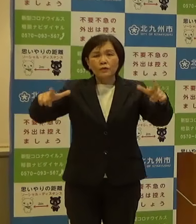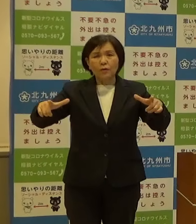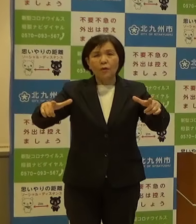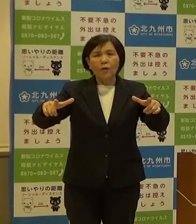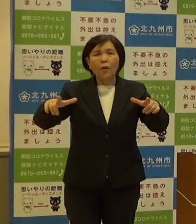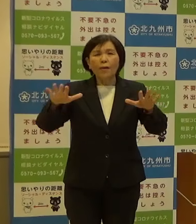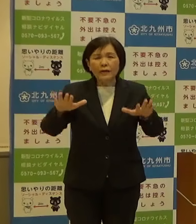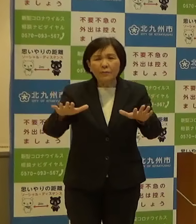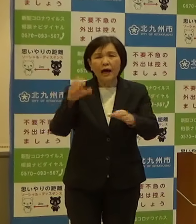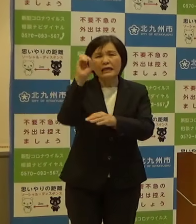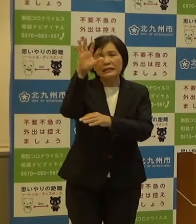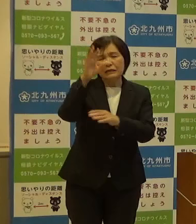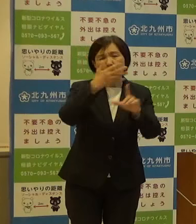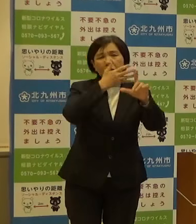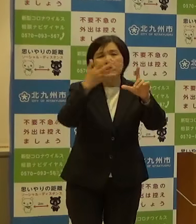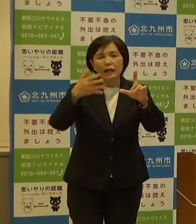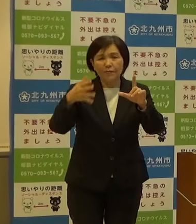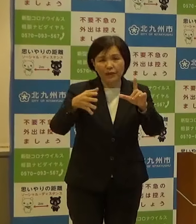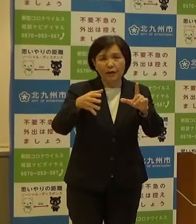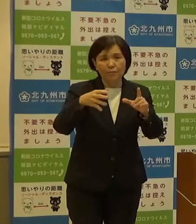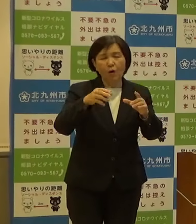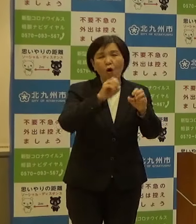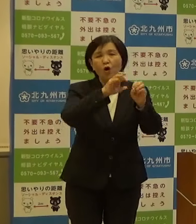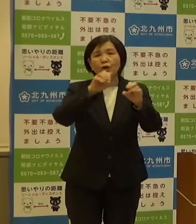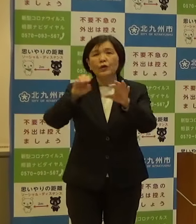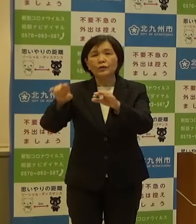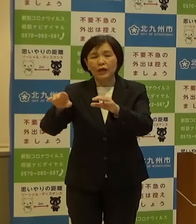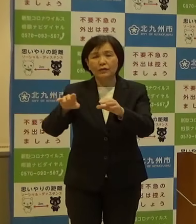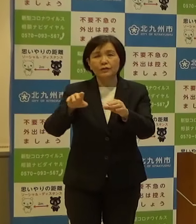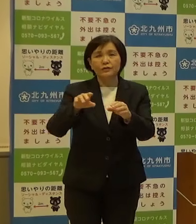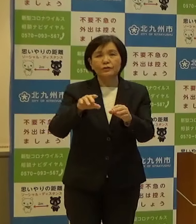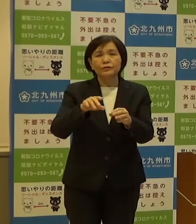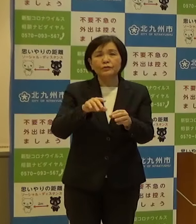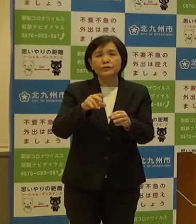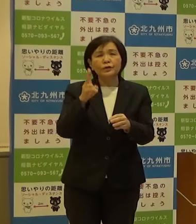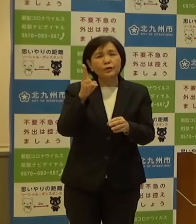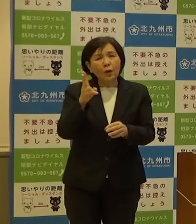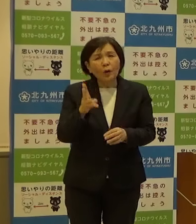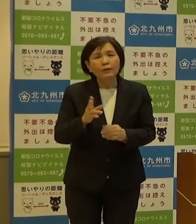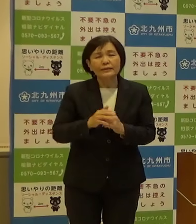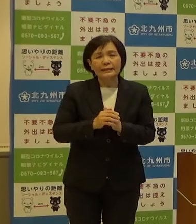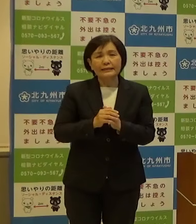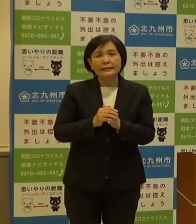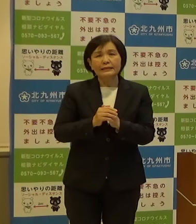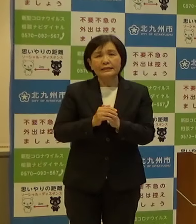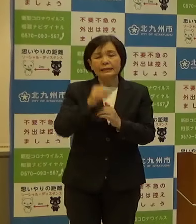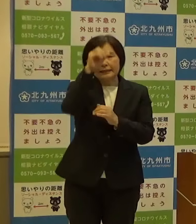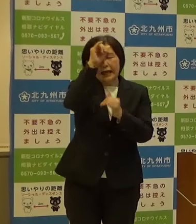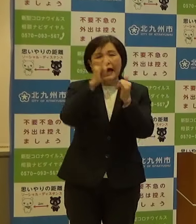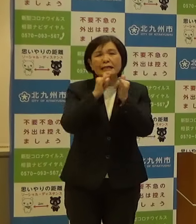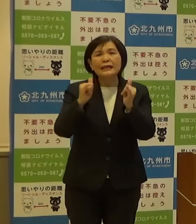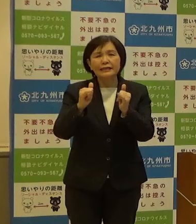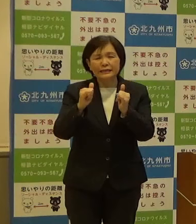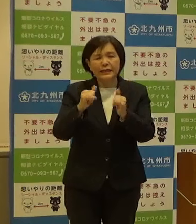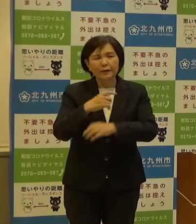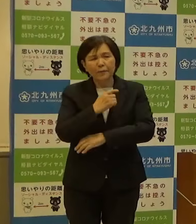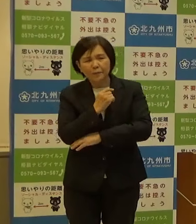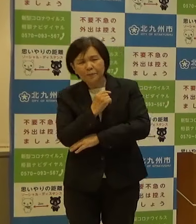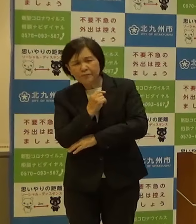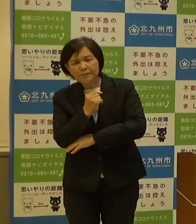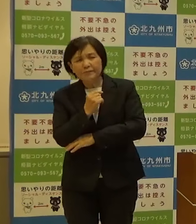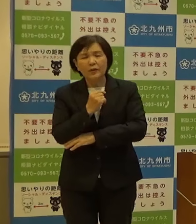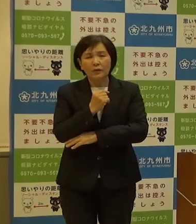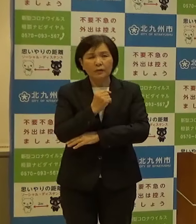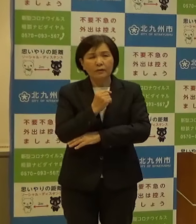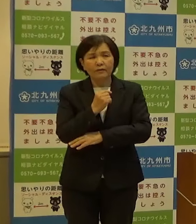で報道されておりますように、感染者への偏見、差別が見受けられる、そ